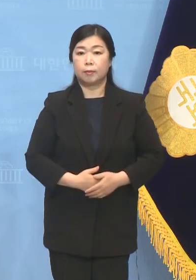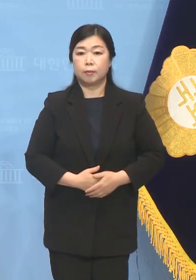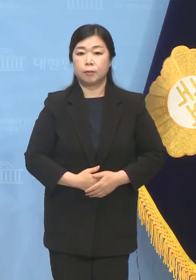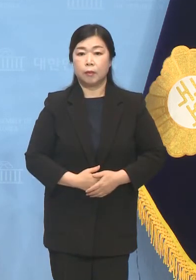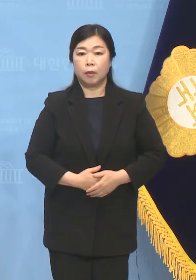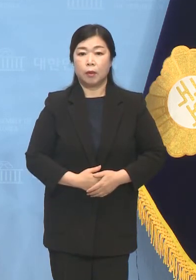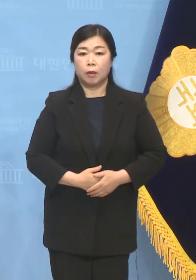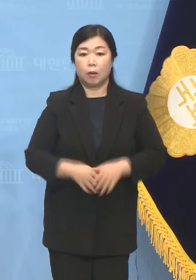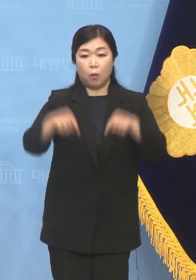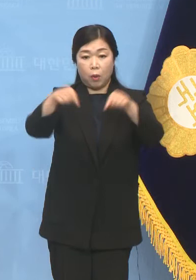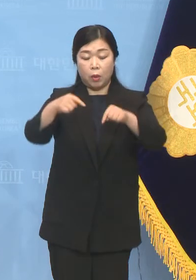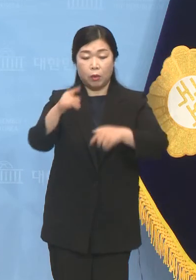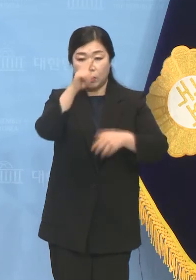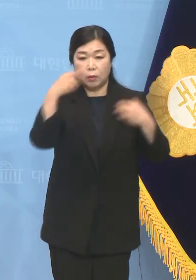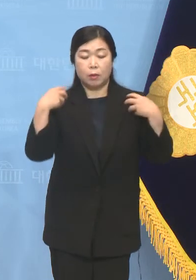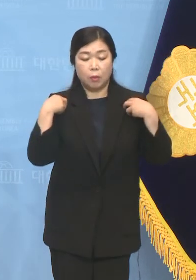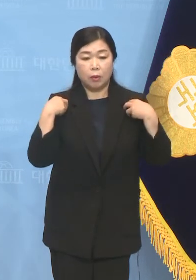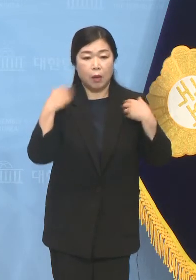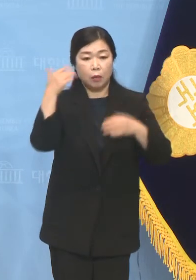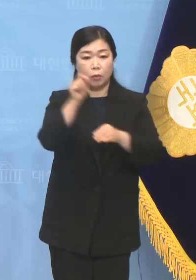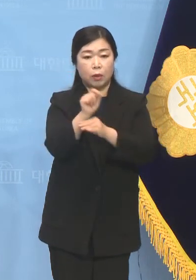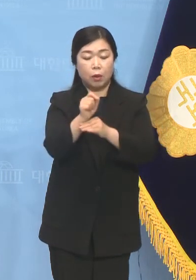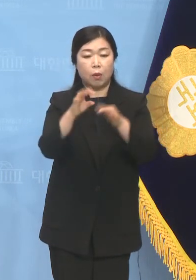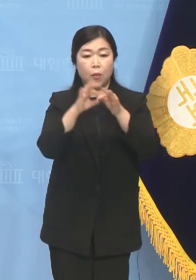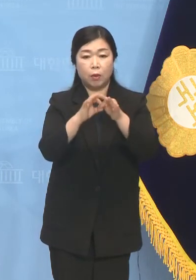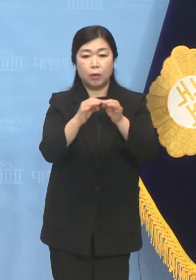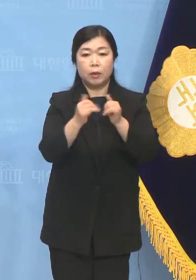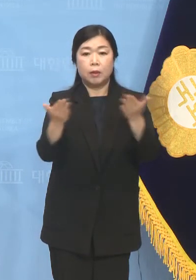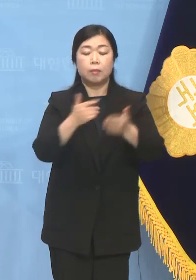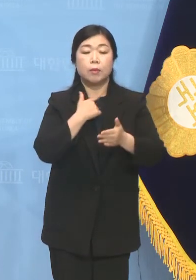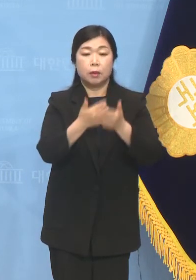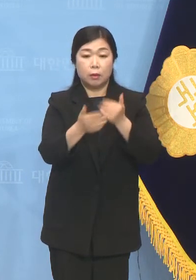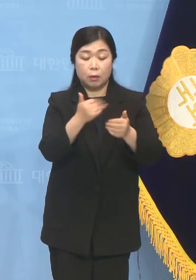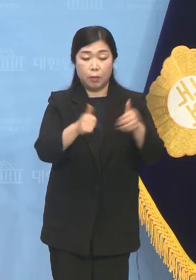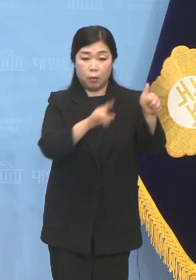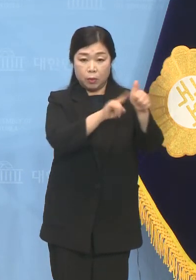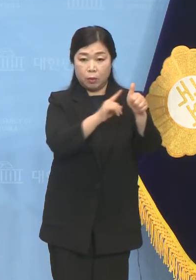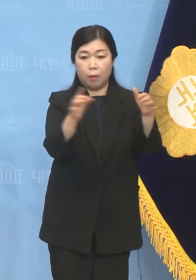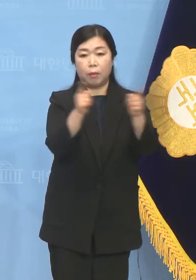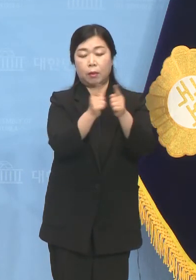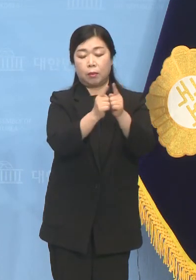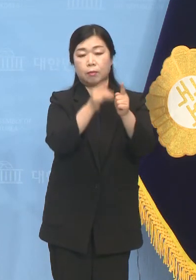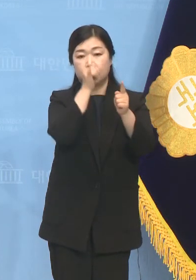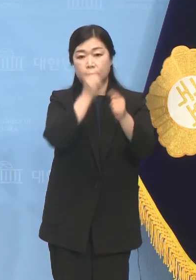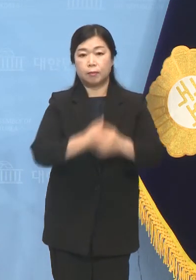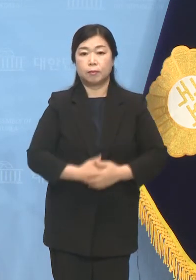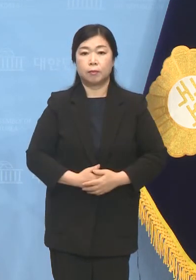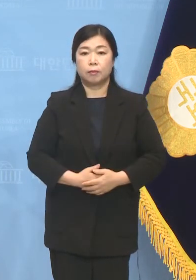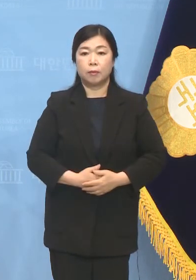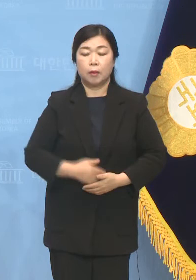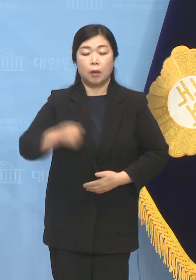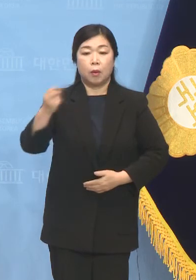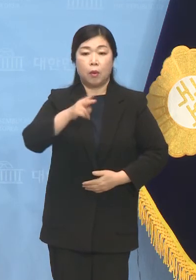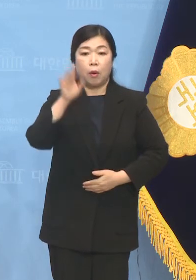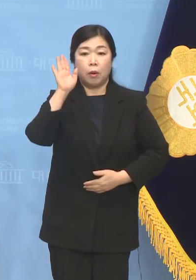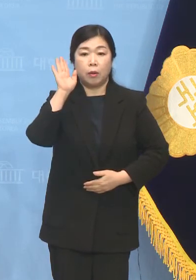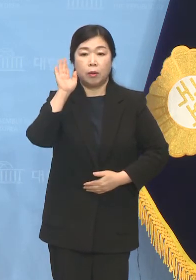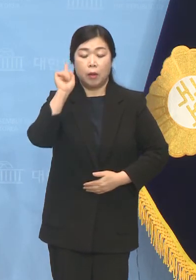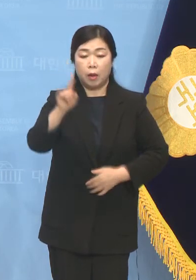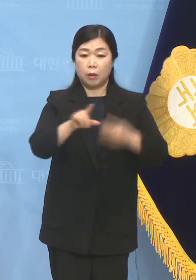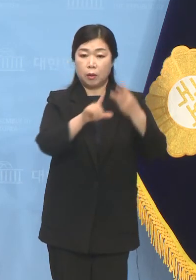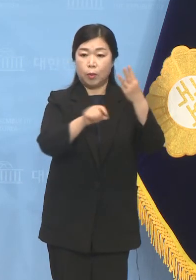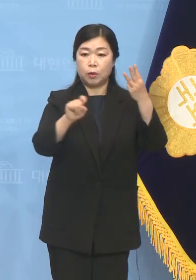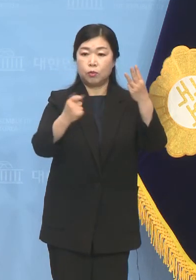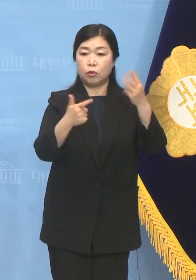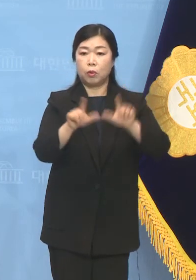이 외교장관은 주한대사를 역임해서 의장님과 인연이 남다르다고 합니다. 내일 3월 16일 오후